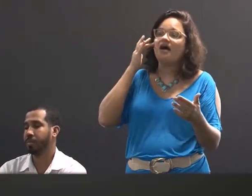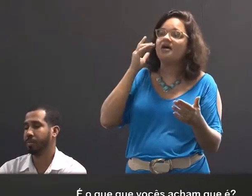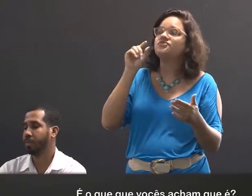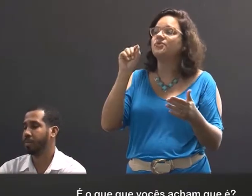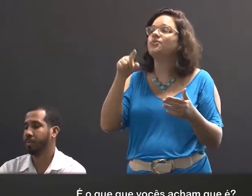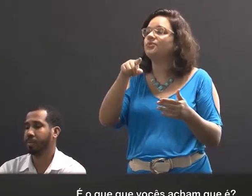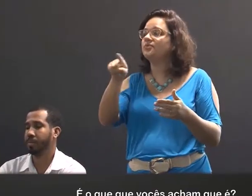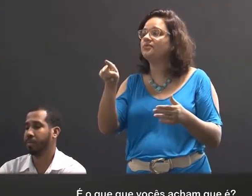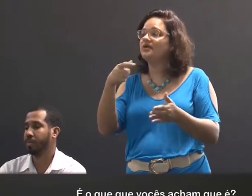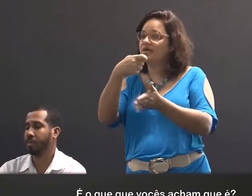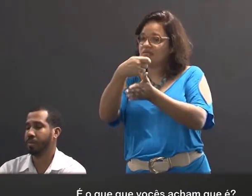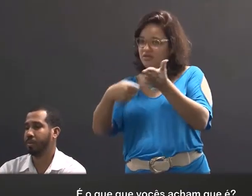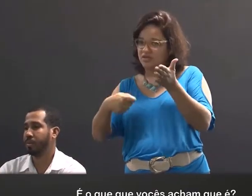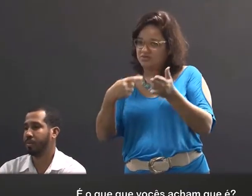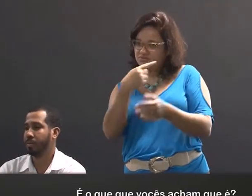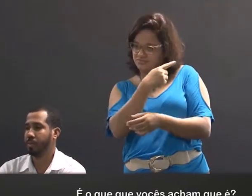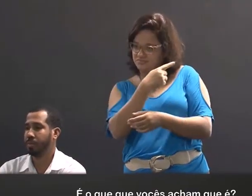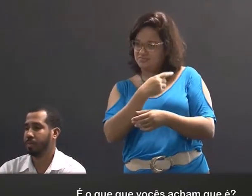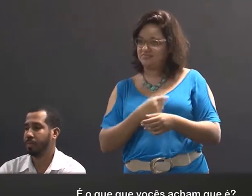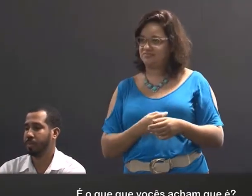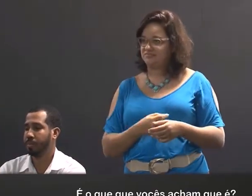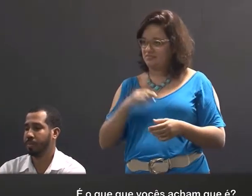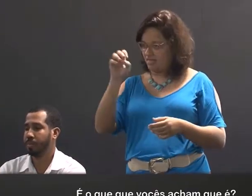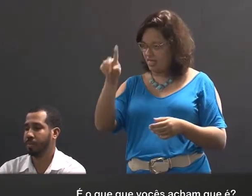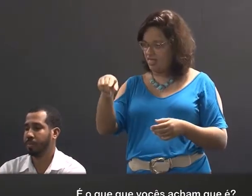É um texto, é o quê? O que vocês acham que é?